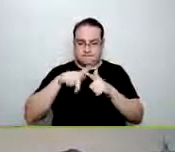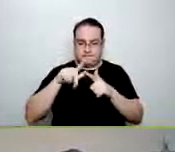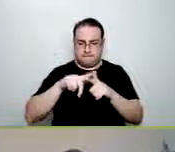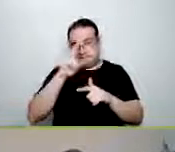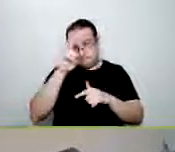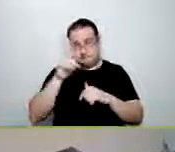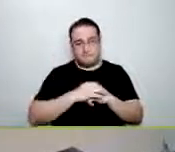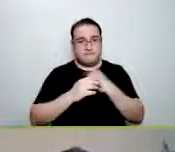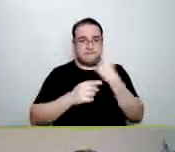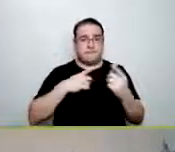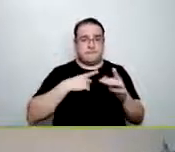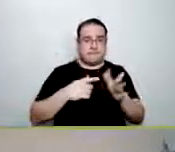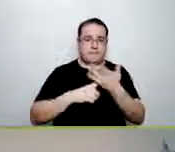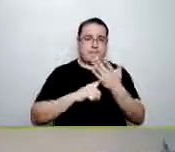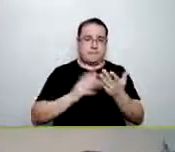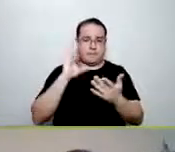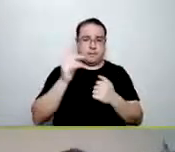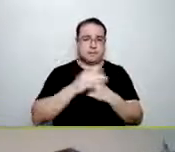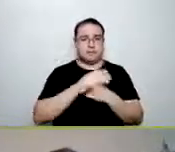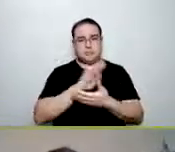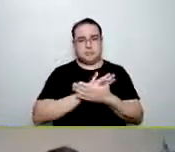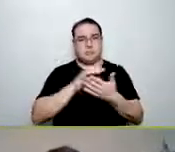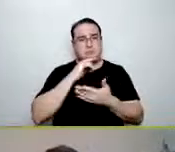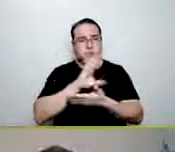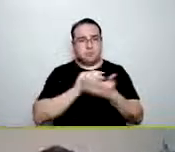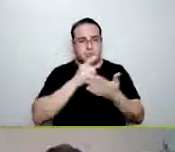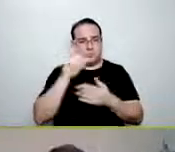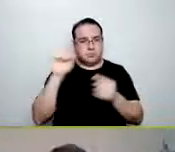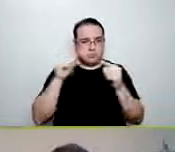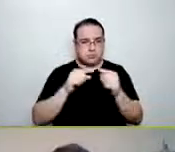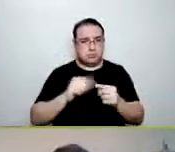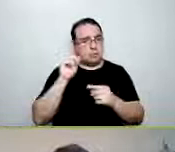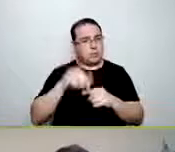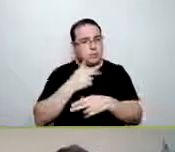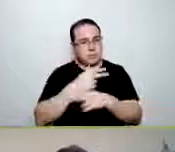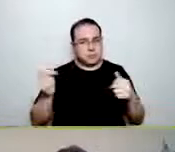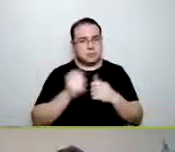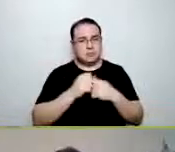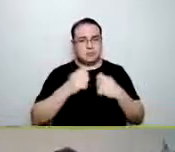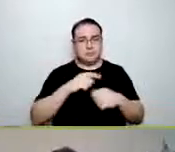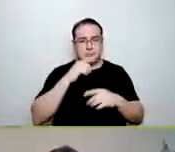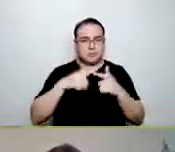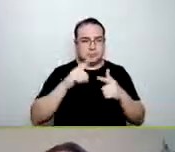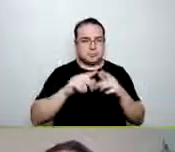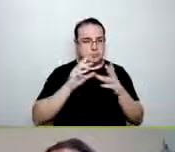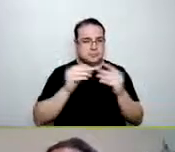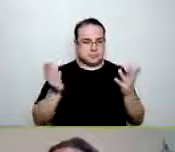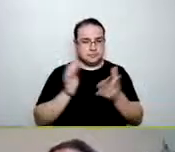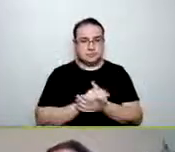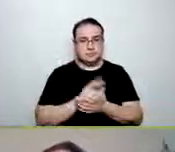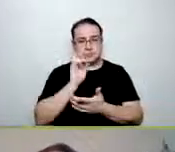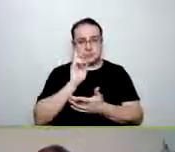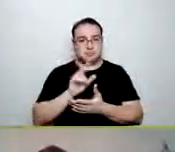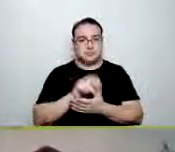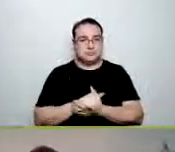Se um acervo desaparece, não tem cópia nos outros acervos. É uma coisa que a gente deve resolver. Eu estou